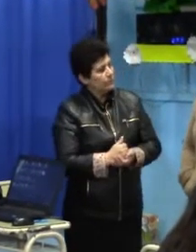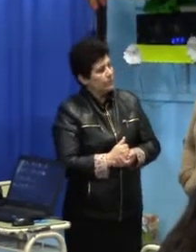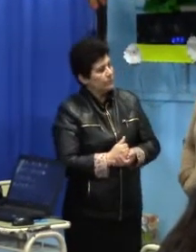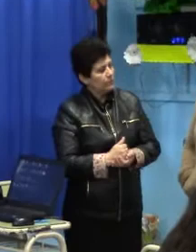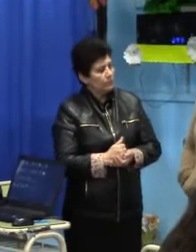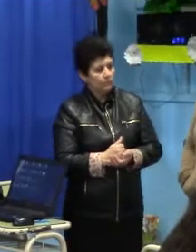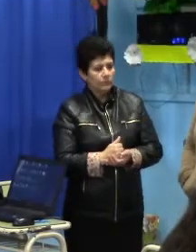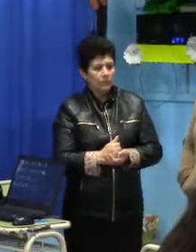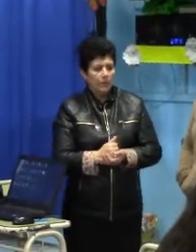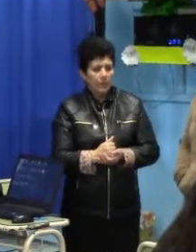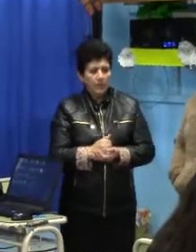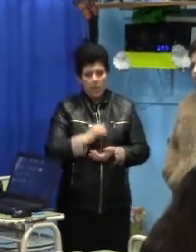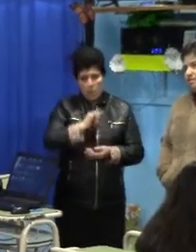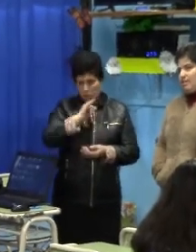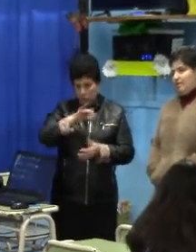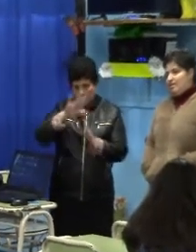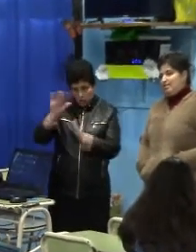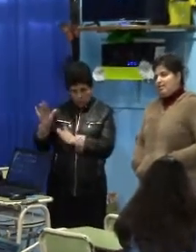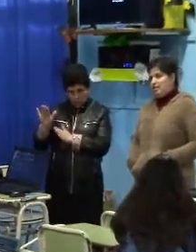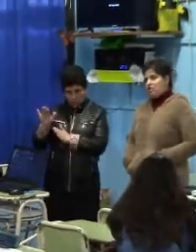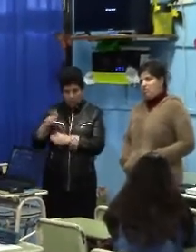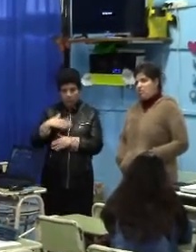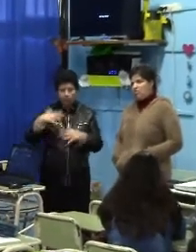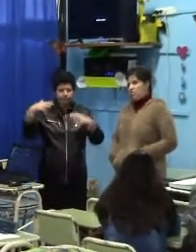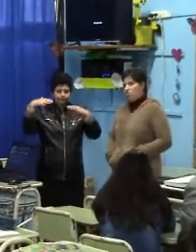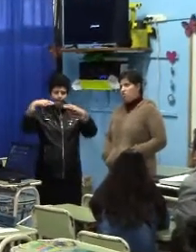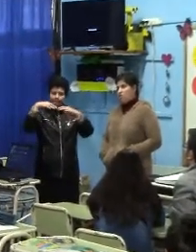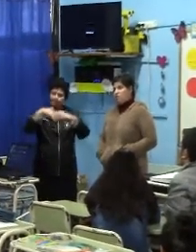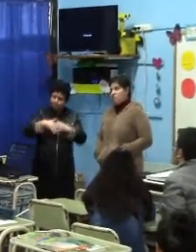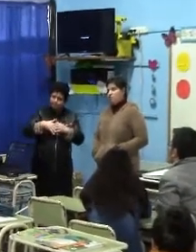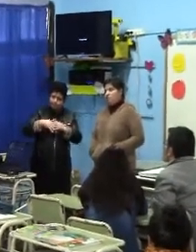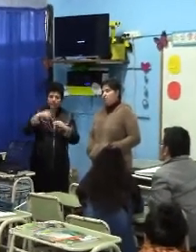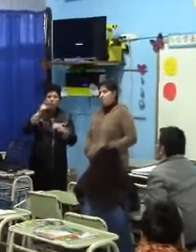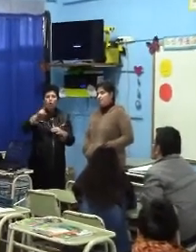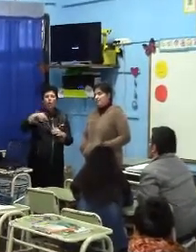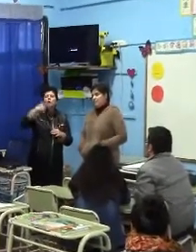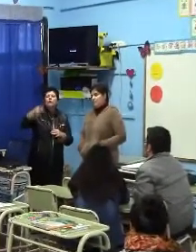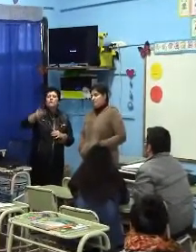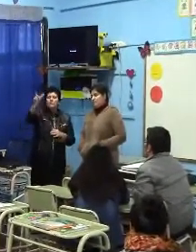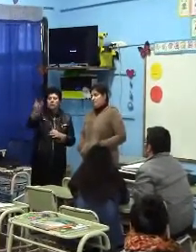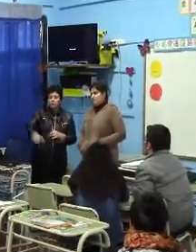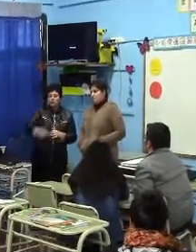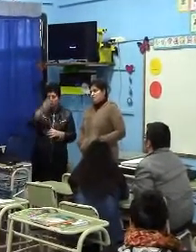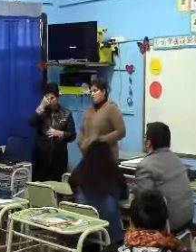Y lo otro es lo que dije recién, la integración con otras personas ciegas.